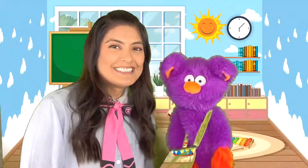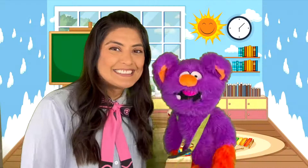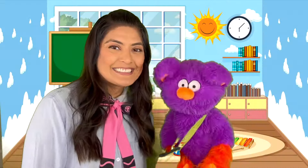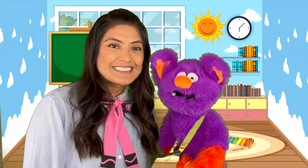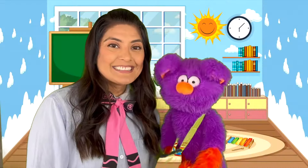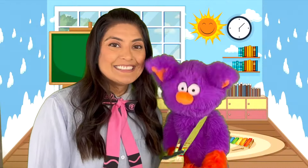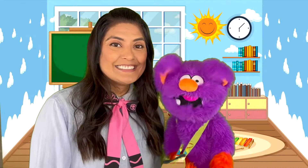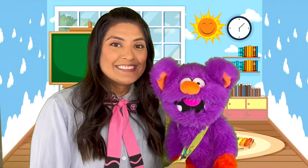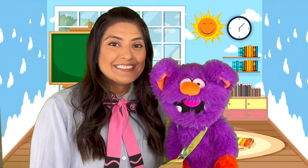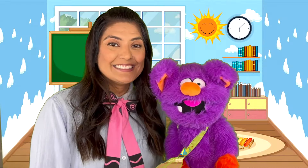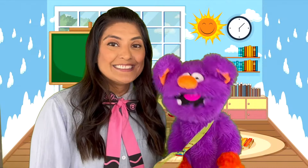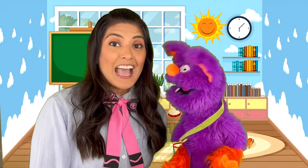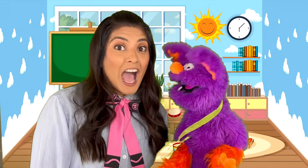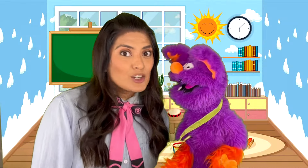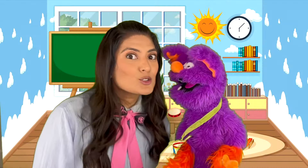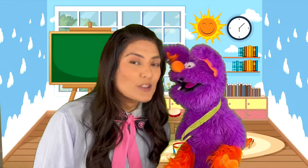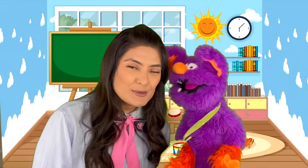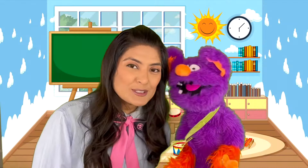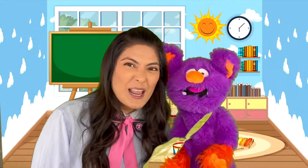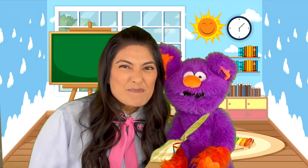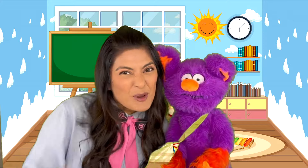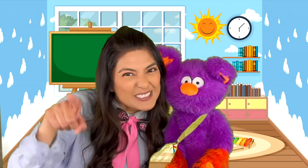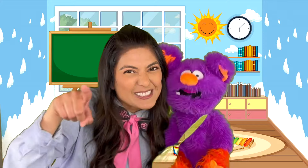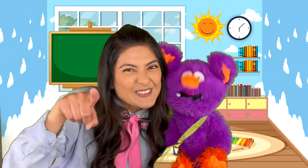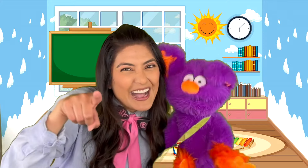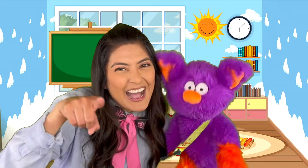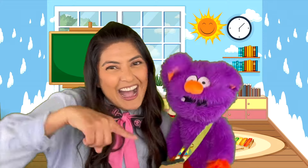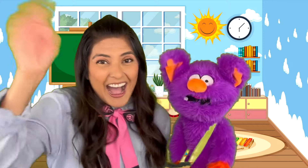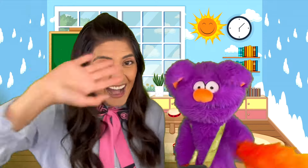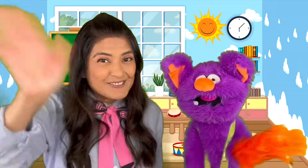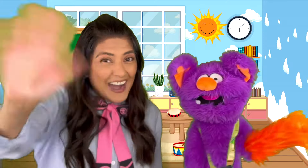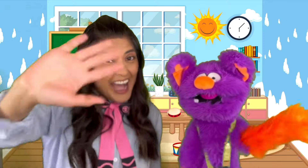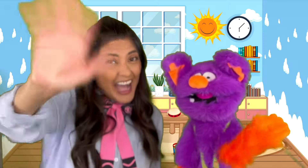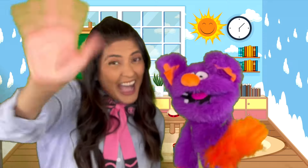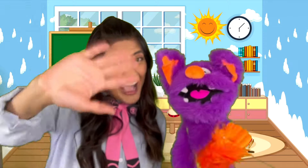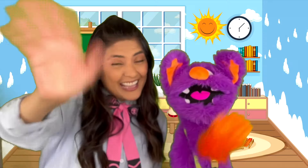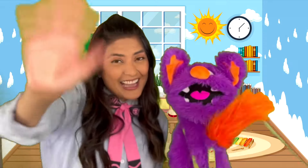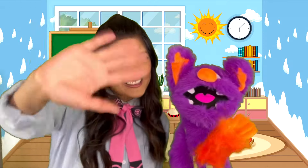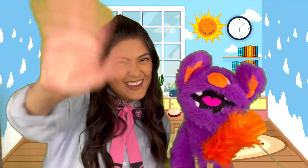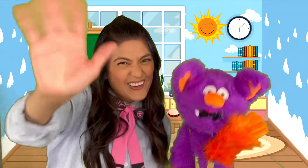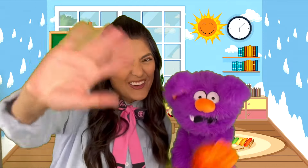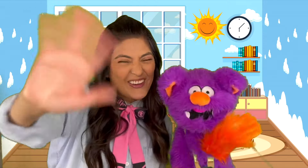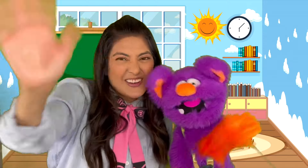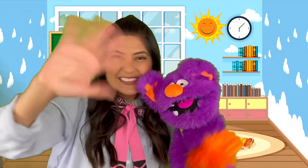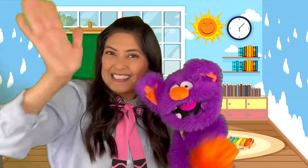¡Ya terminamos! ¡Nos vemos en la próxima! ¡Bye! Bye. ¡Adiós!